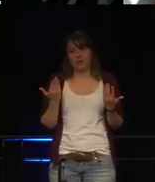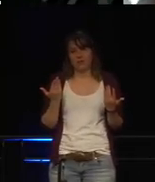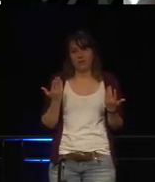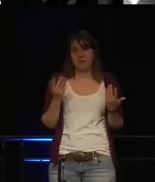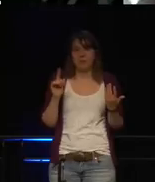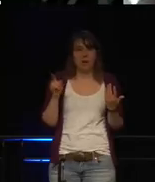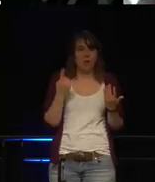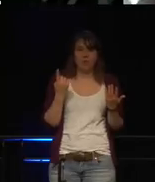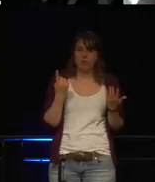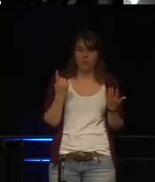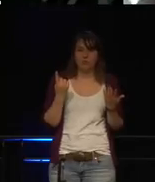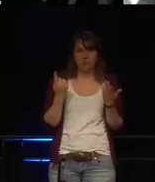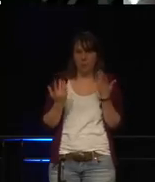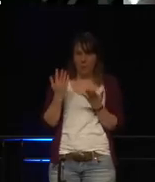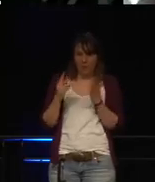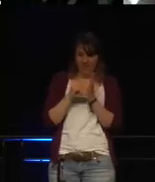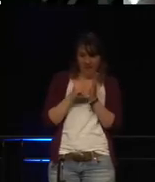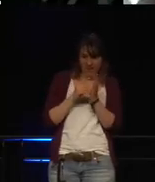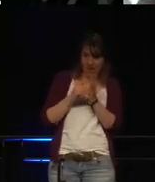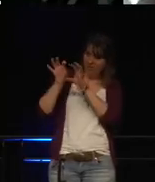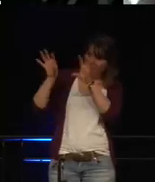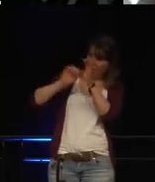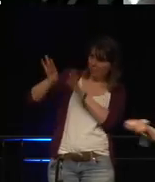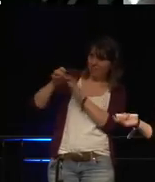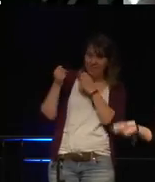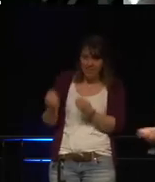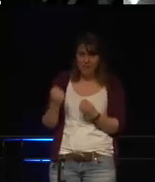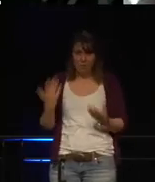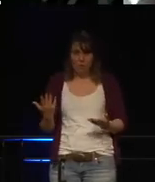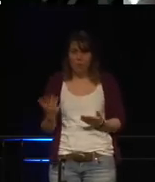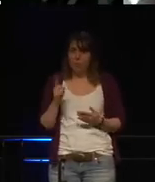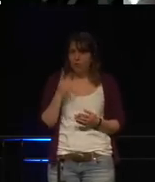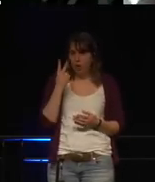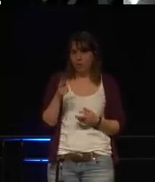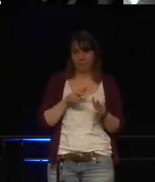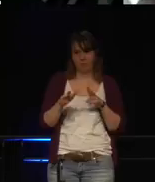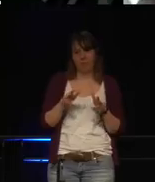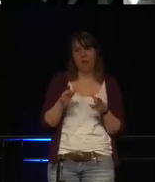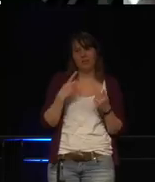contraseñas seguras, usar hardware abierto, usar software